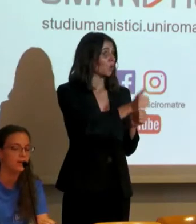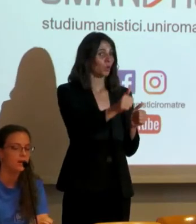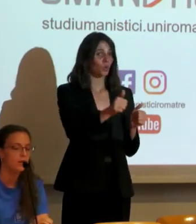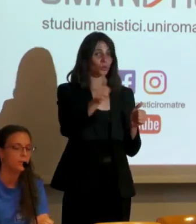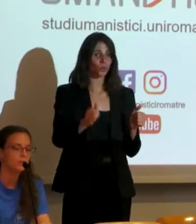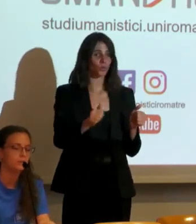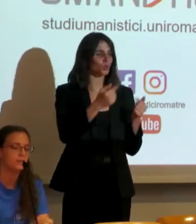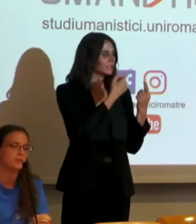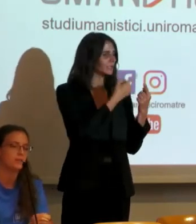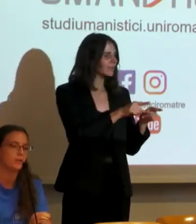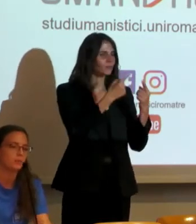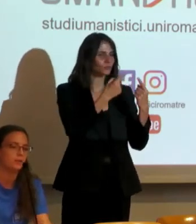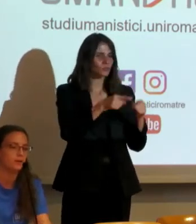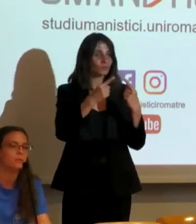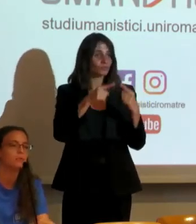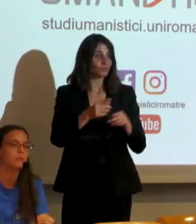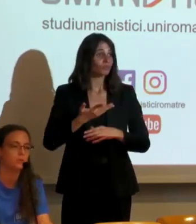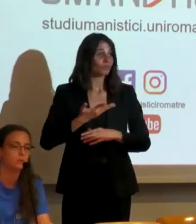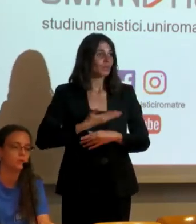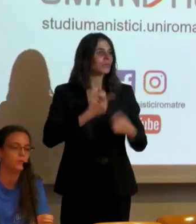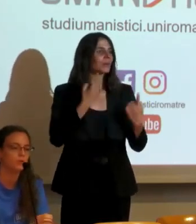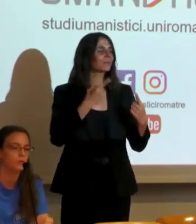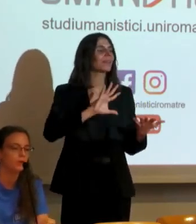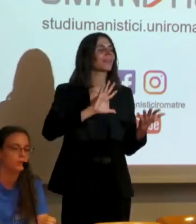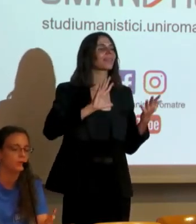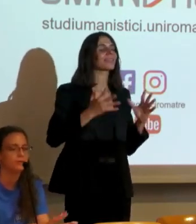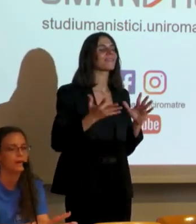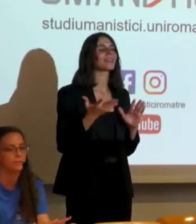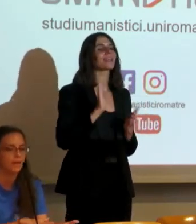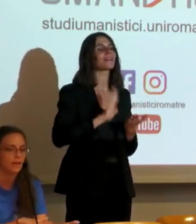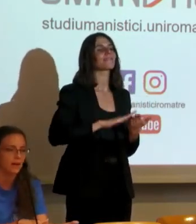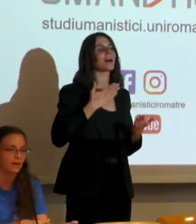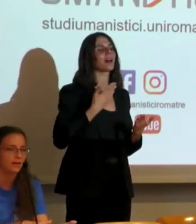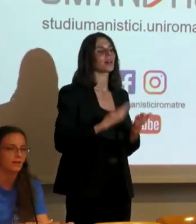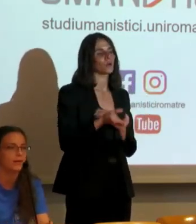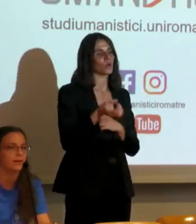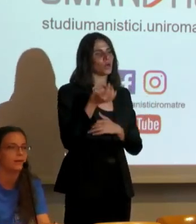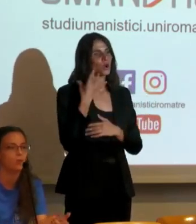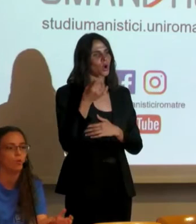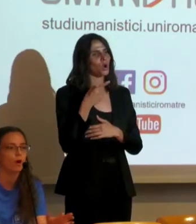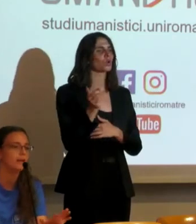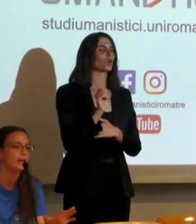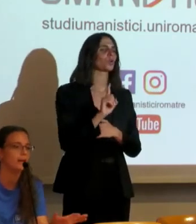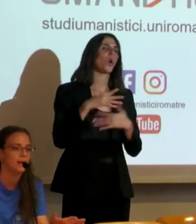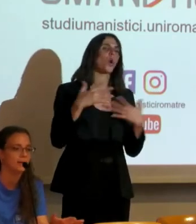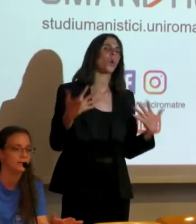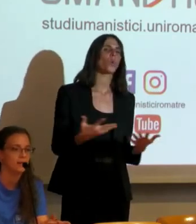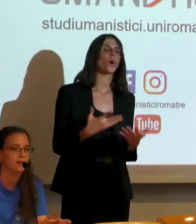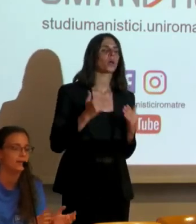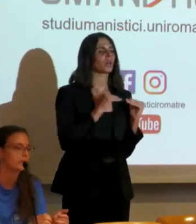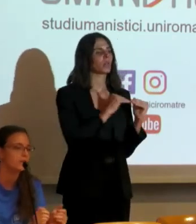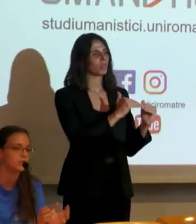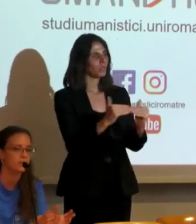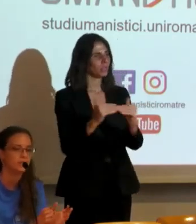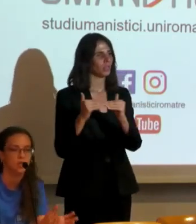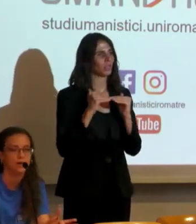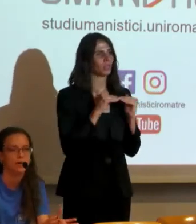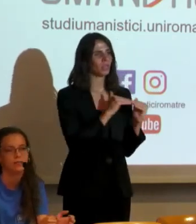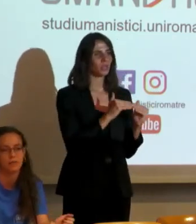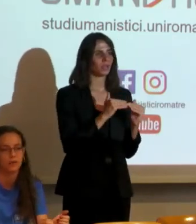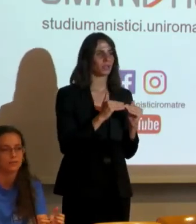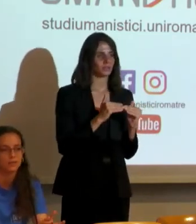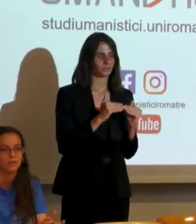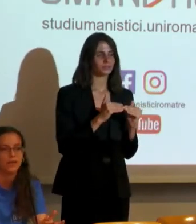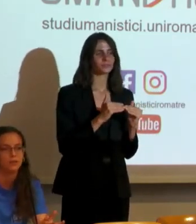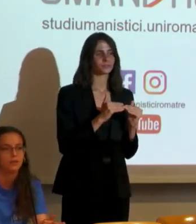differenza, potesse essere percepita come un di più, come un qualcosa non da appianare e da rendere uguale alla massa, e se ce la fai ce la fai,